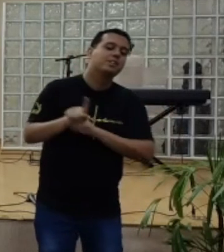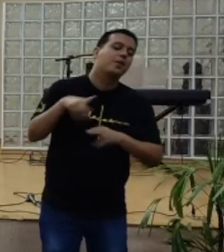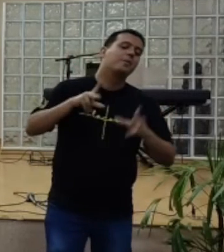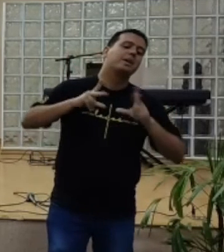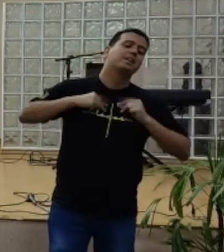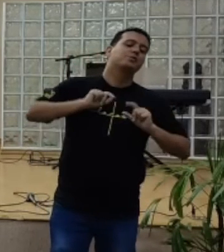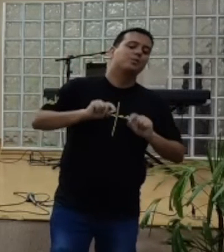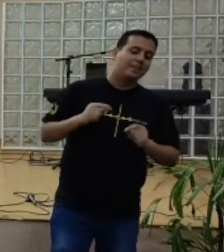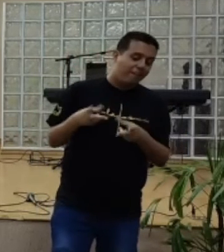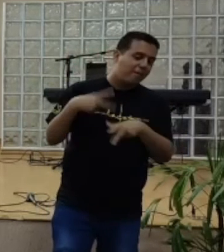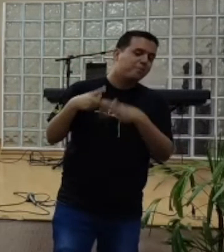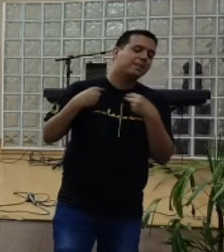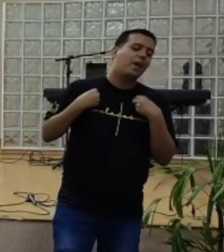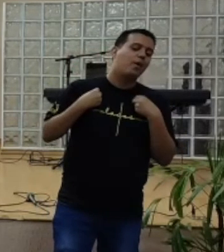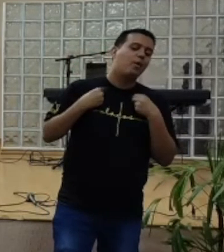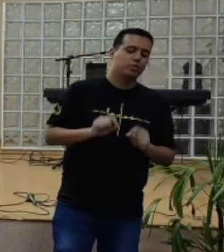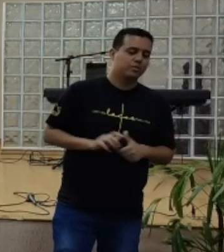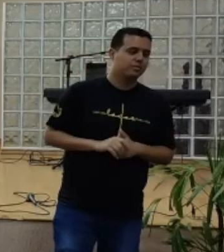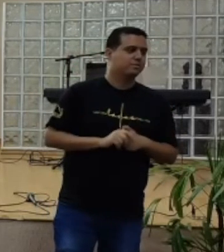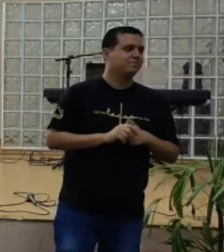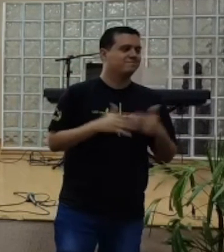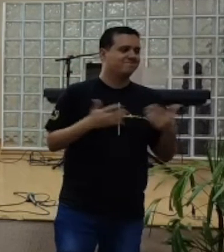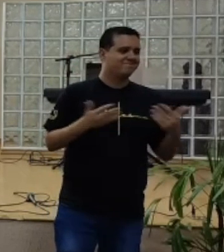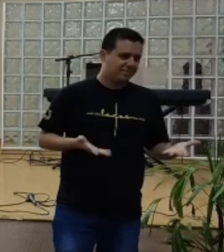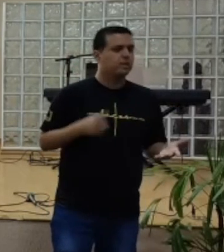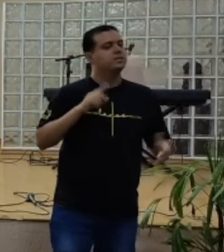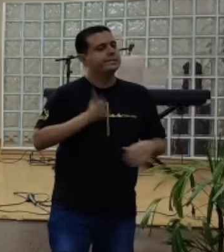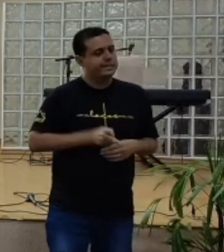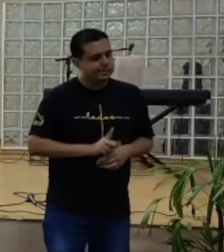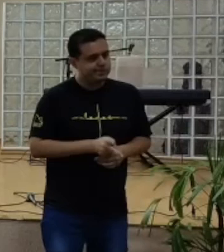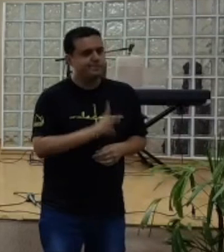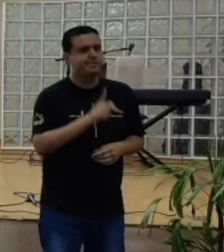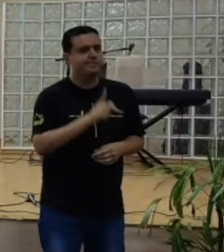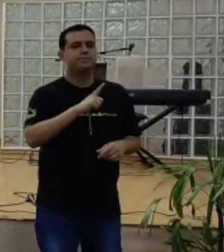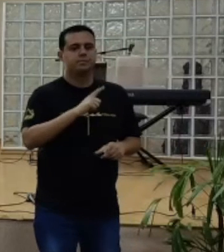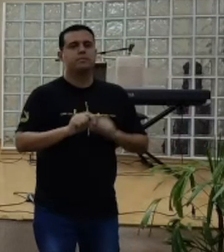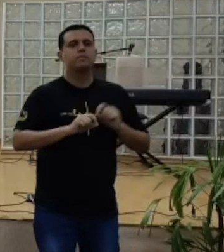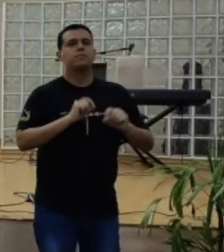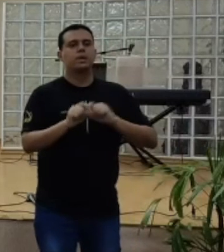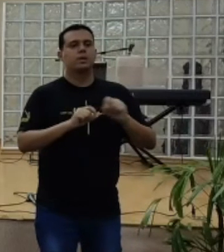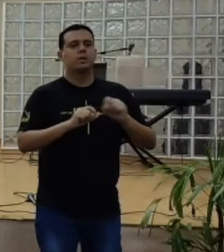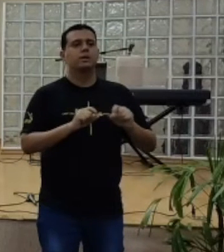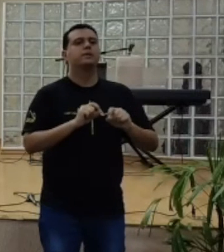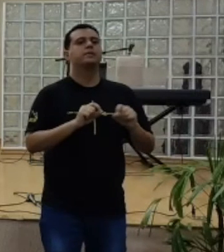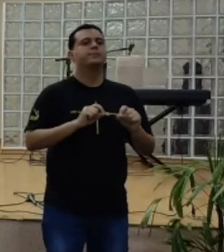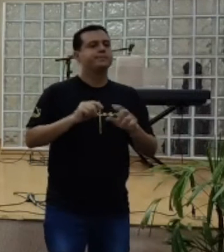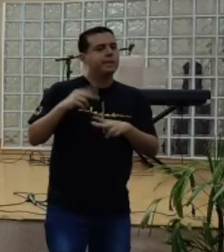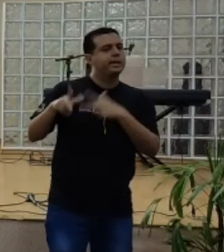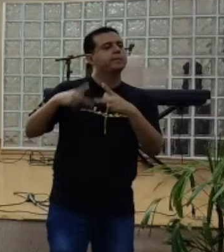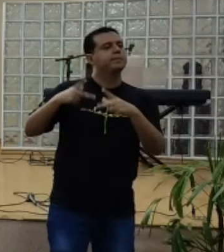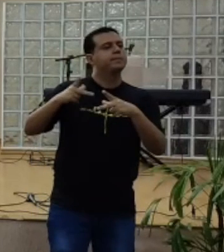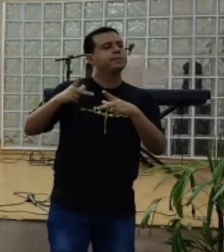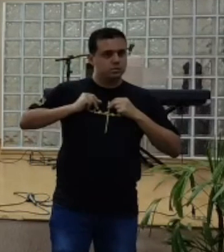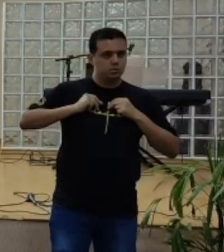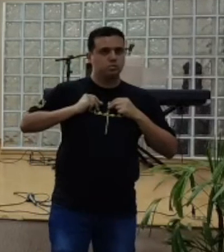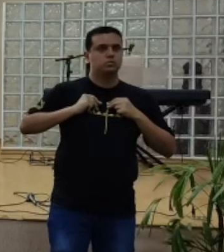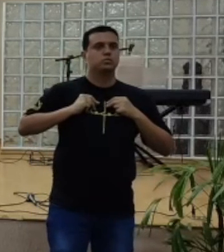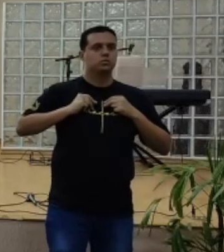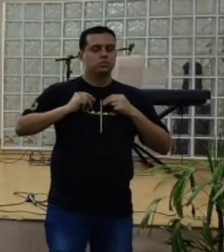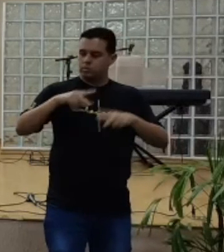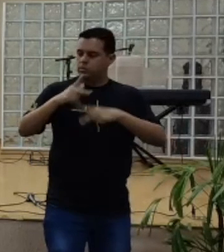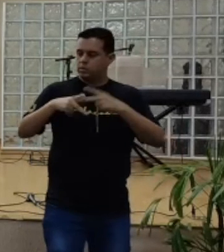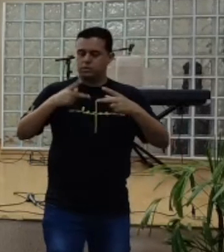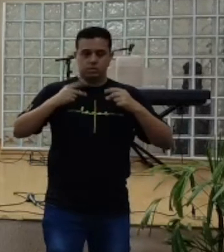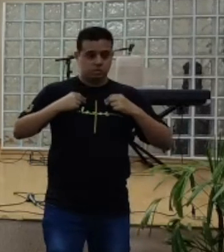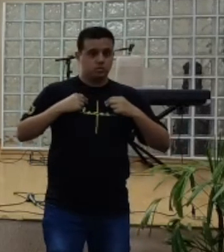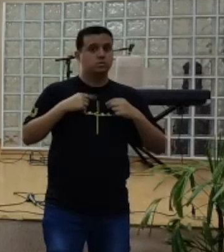Por quê? Somos envolvidos o tempo todo com recompensa. Somos motivados a viver